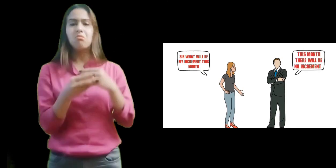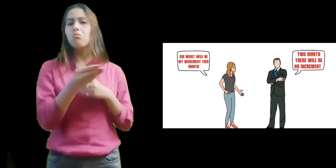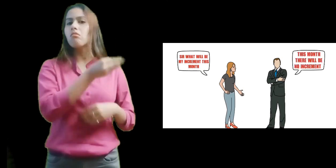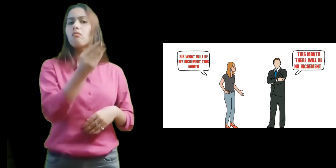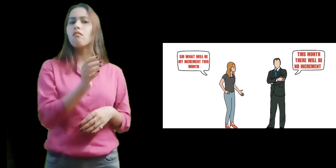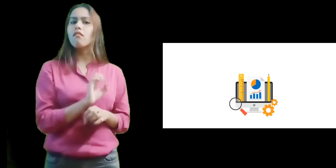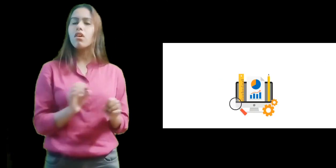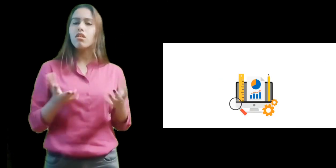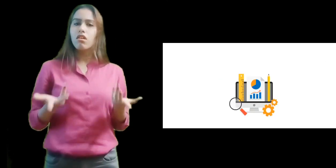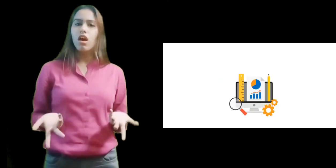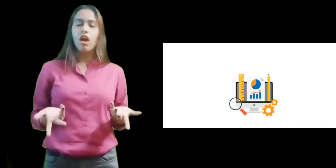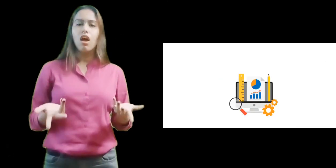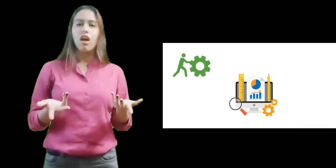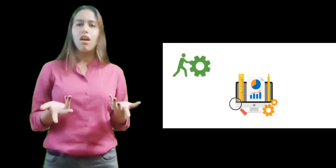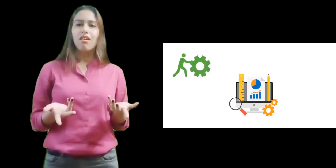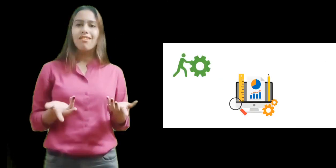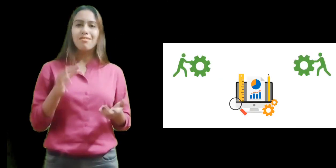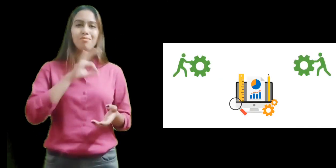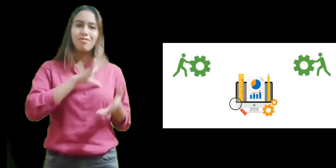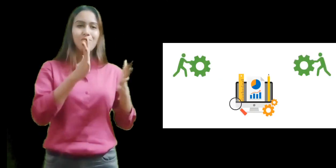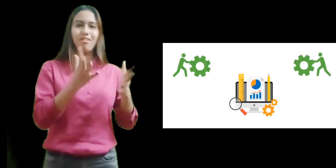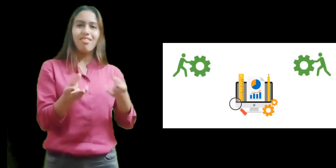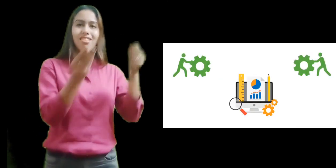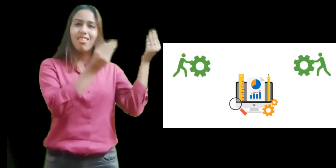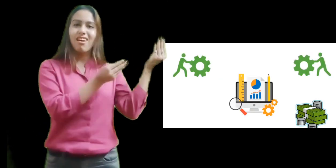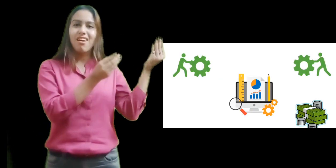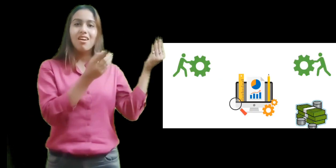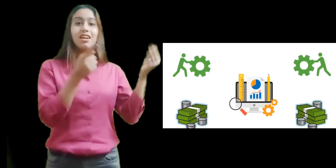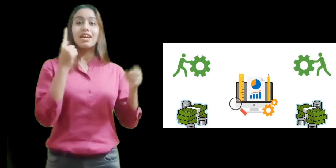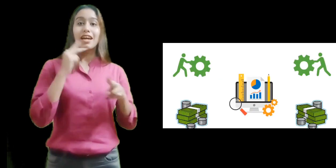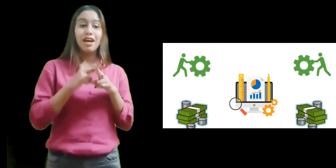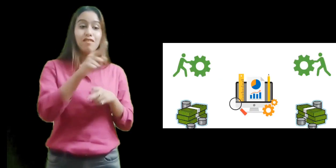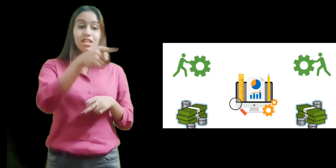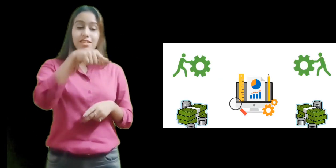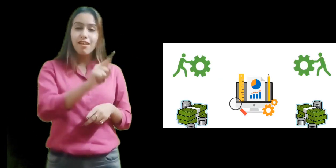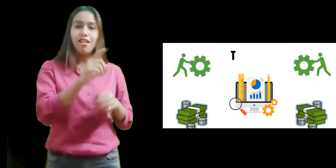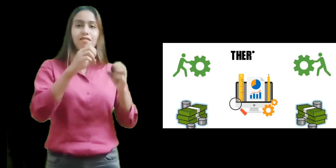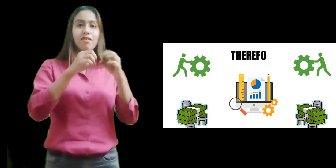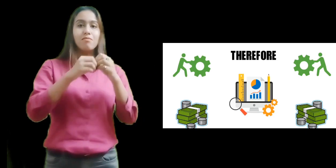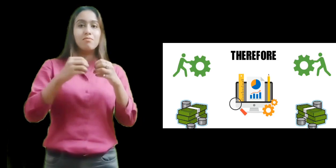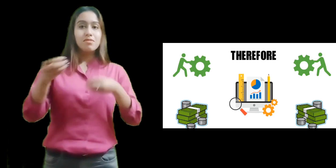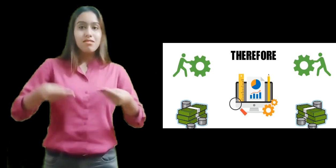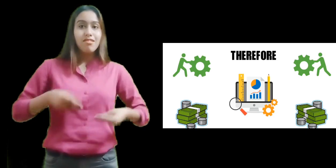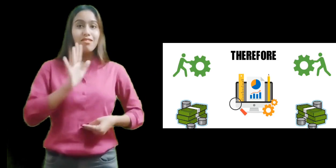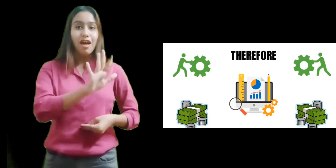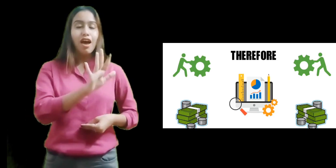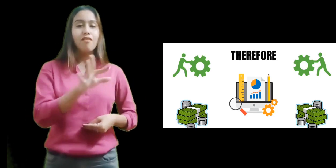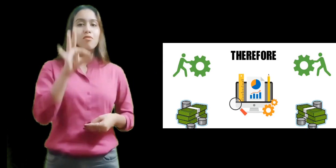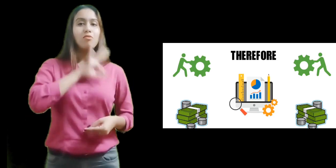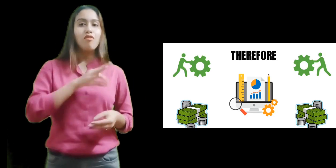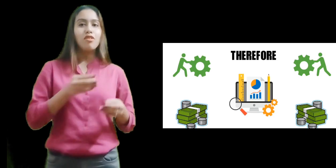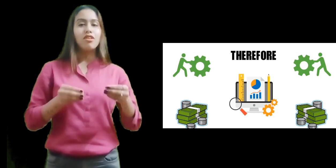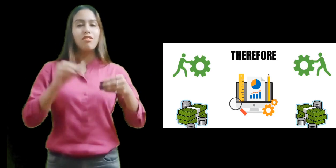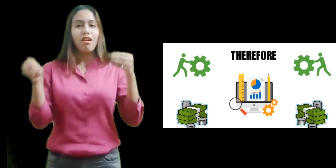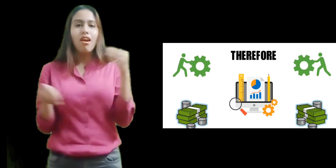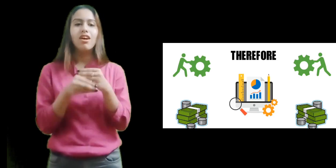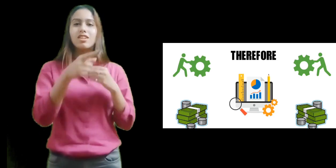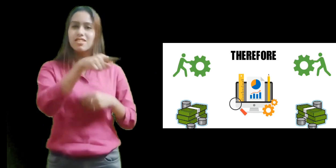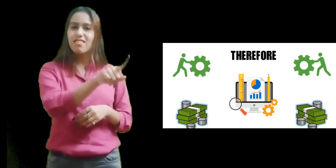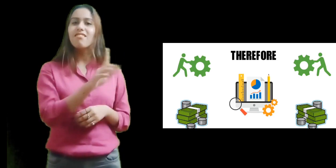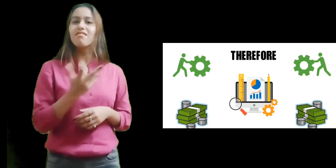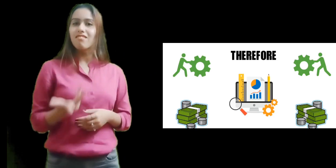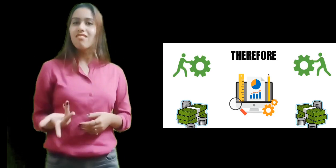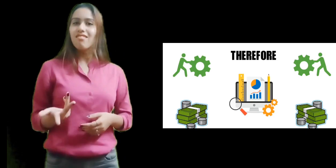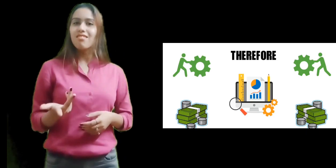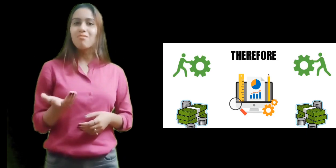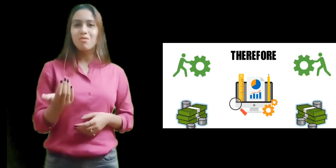दिया। जबकि अगर वो बिजनेस में ऐसी मेहनत करते अपने बिजनेस में, तो उसका पूरा फल उन्हें ही मिलता। इसीलिए फोर्थ एडवांटेज बिजनेस का यही है